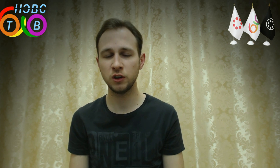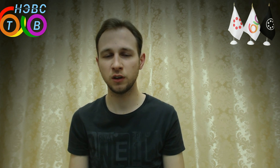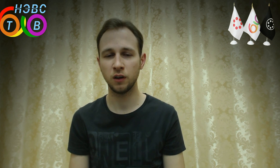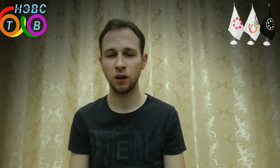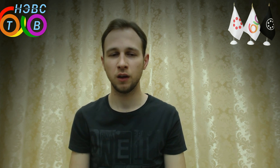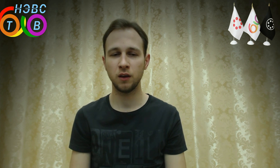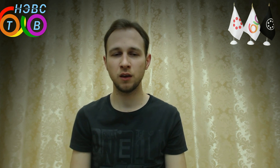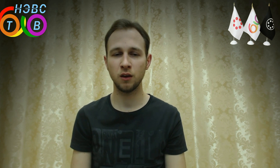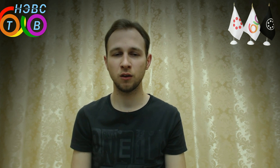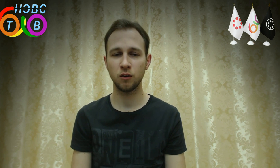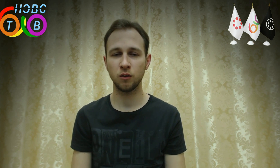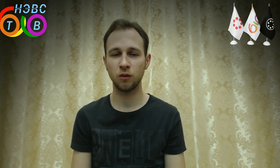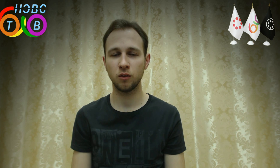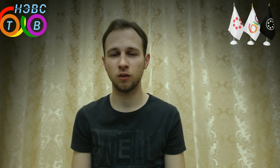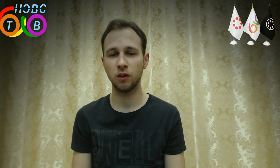мужчины и